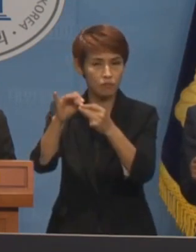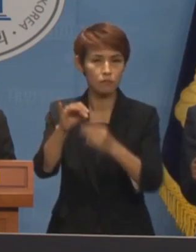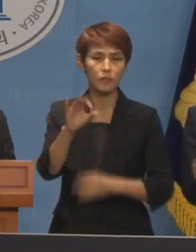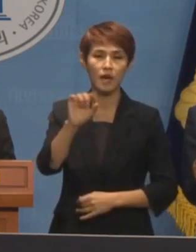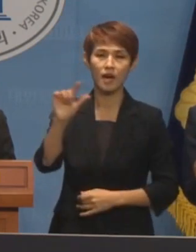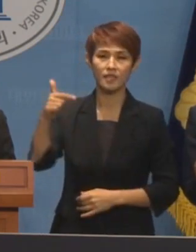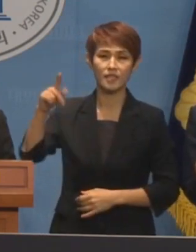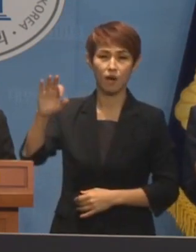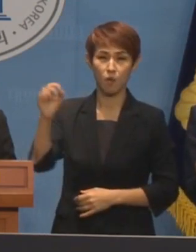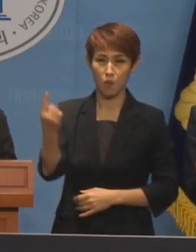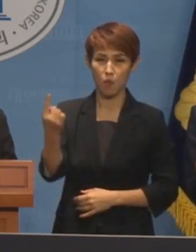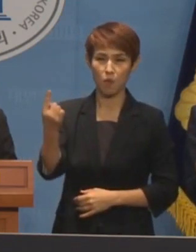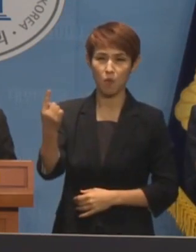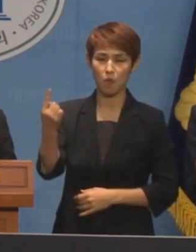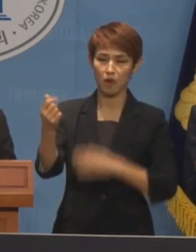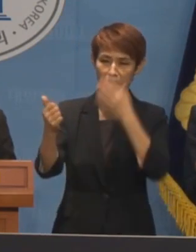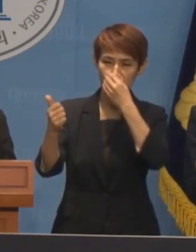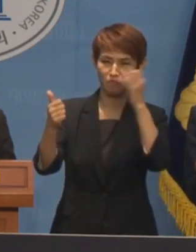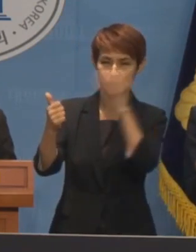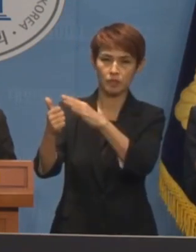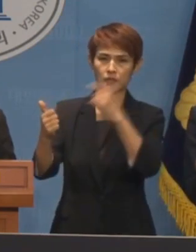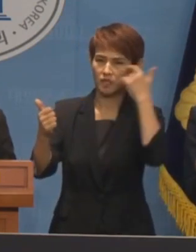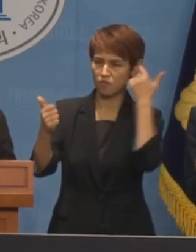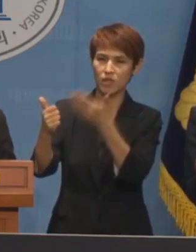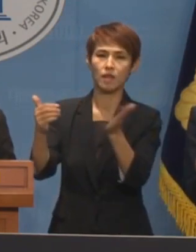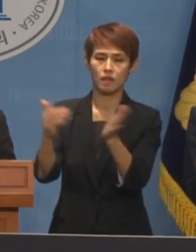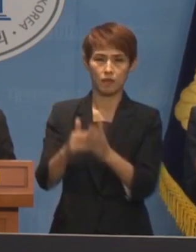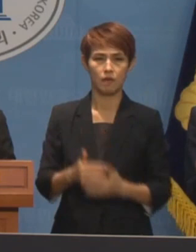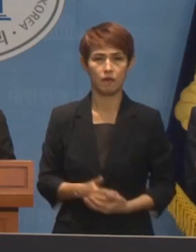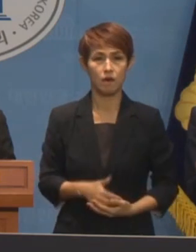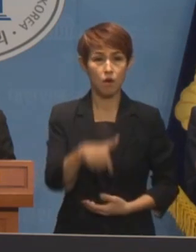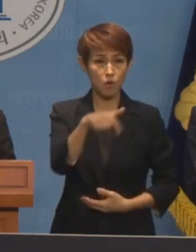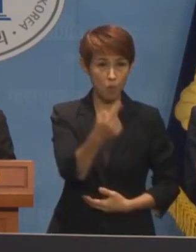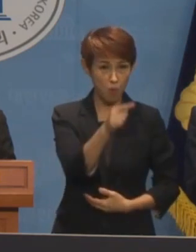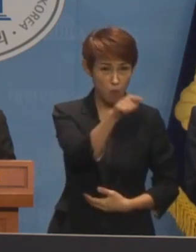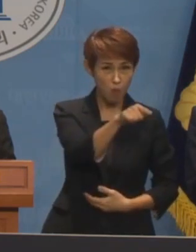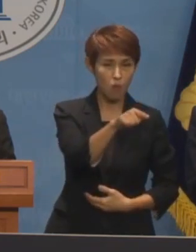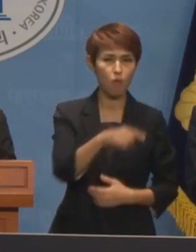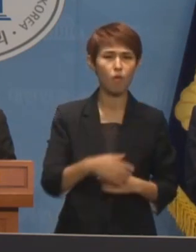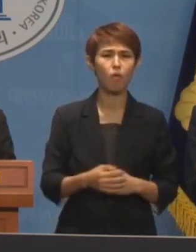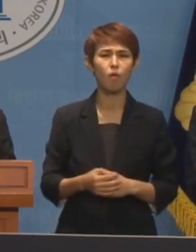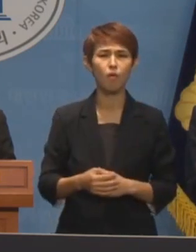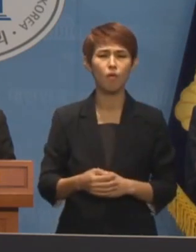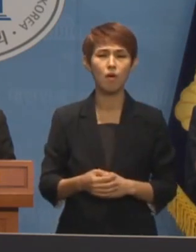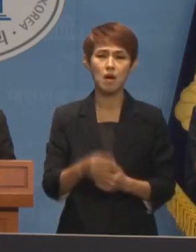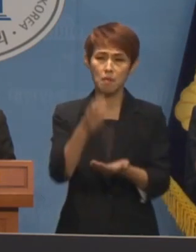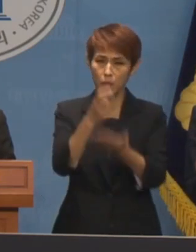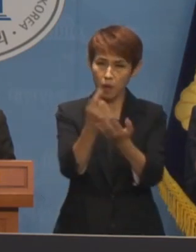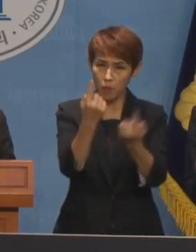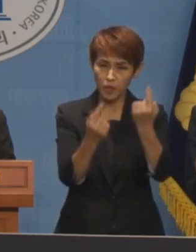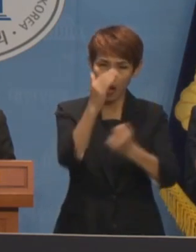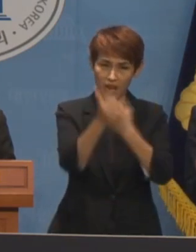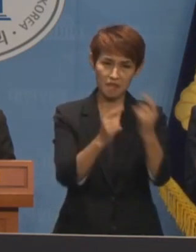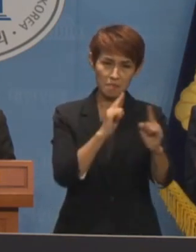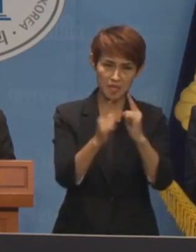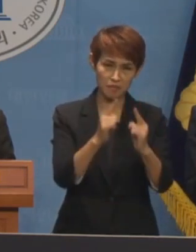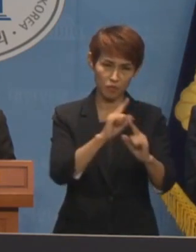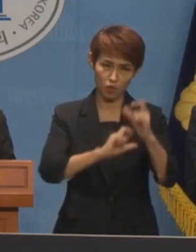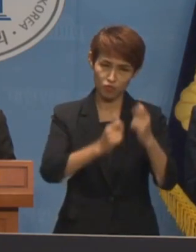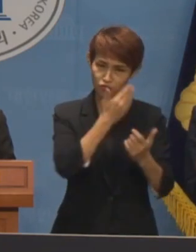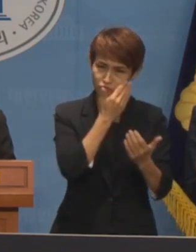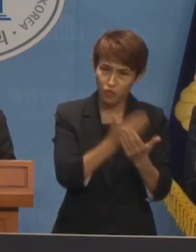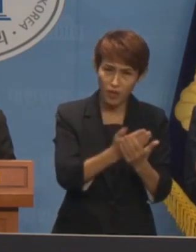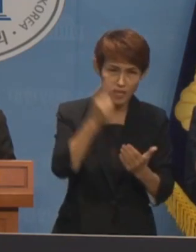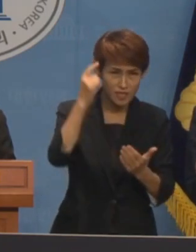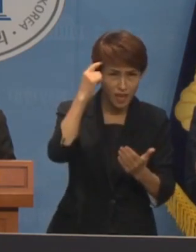질문에서 일관했다. 고 의원은 후보자에게는 헌법보다 국회보다 법보다 성경 말씀을 더 중요하게